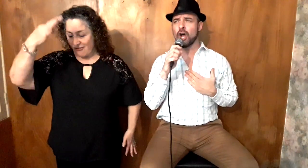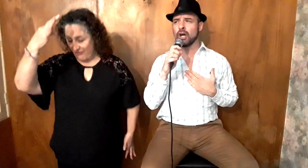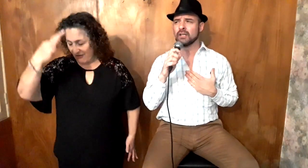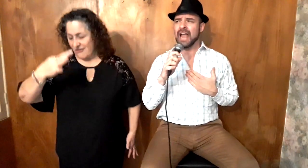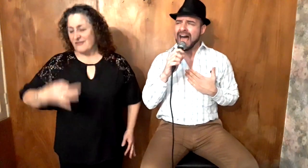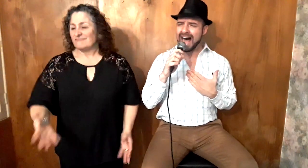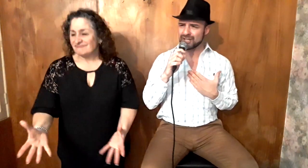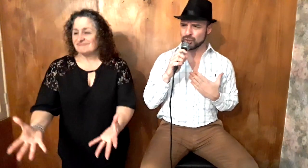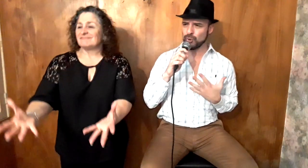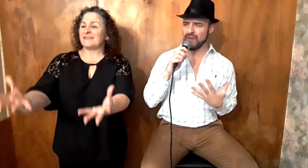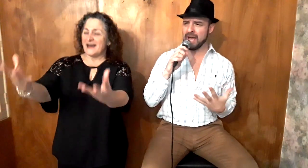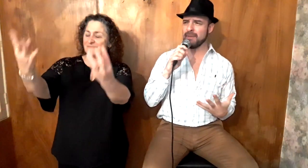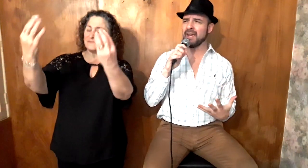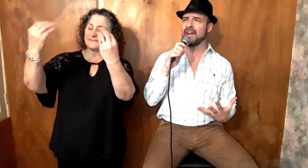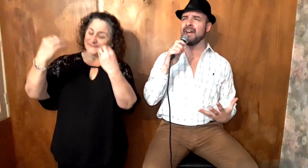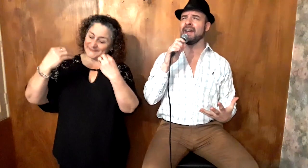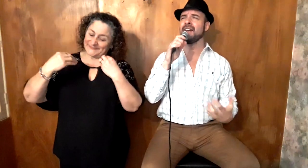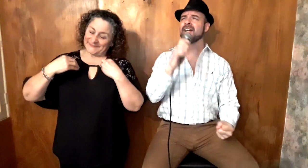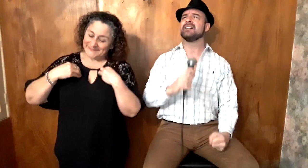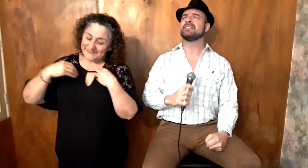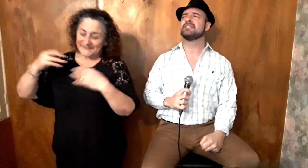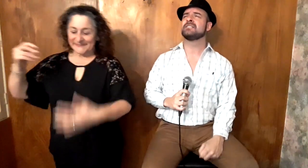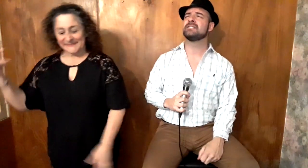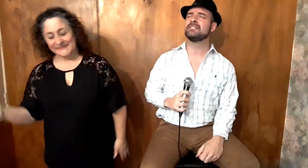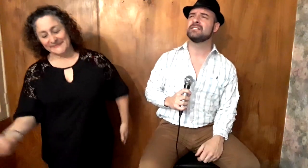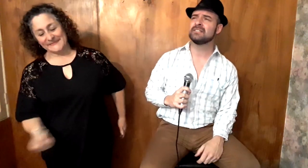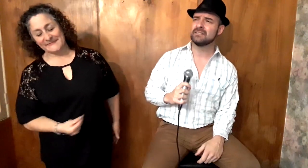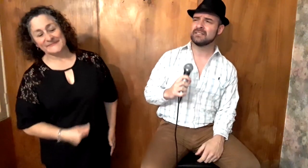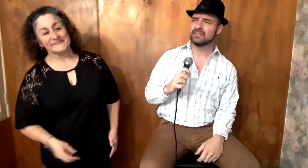Bueno, ayúdame